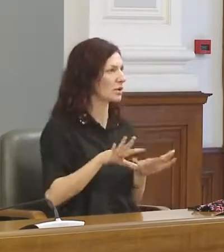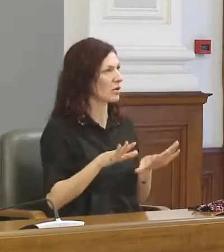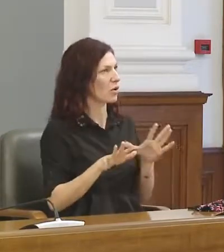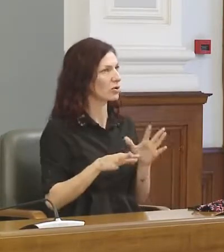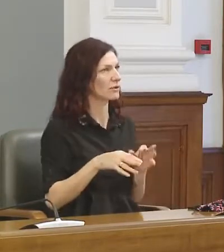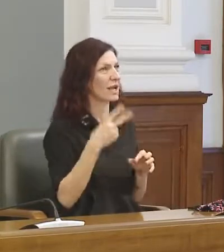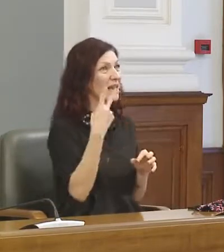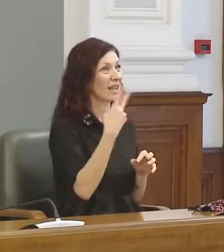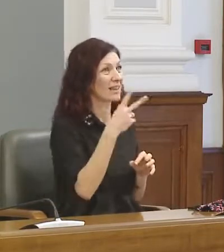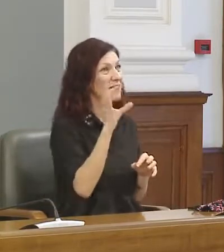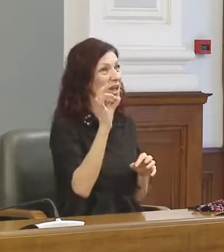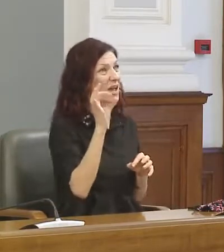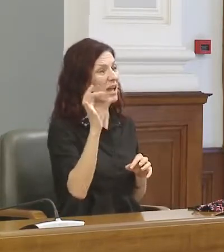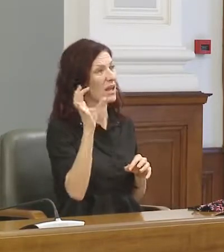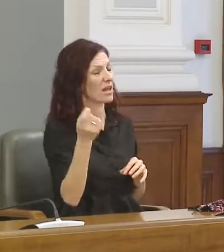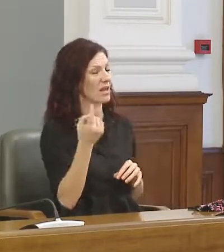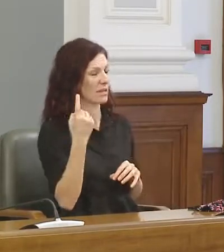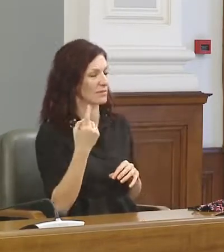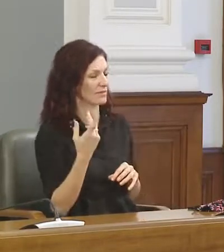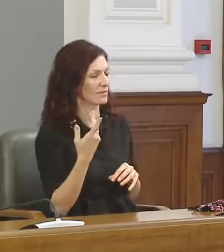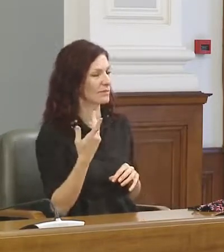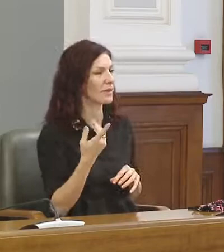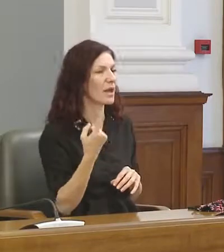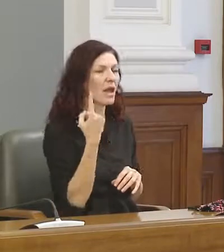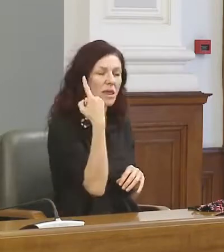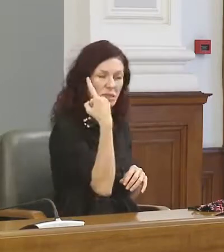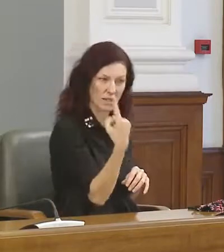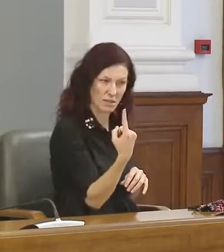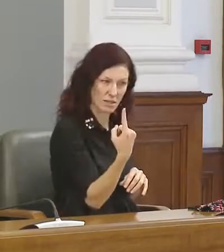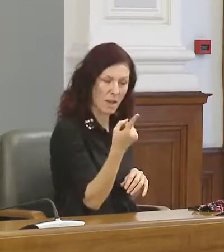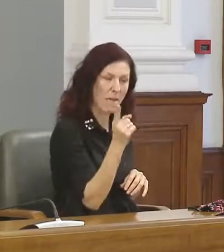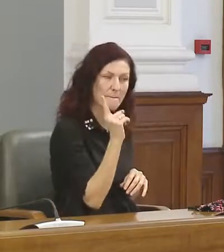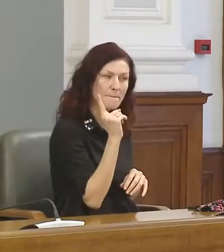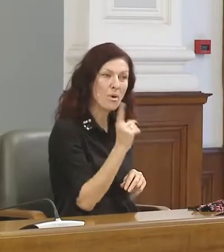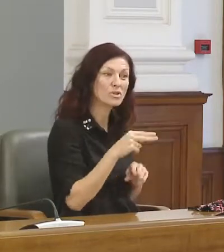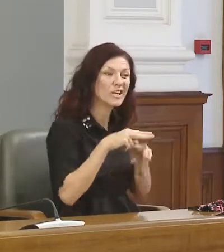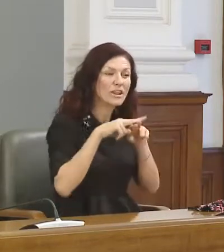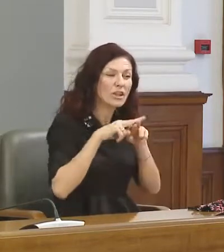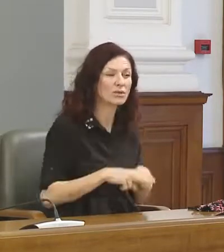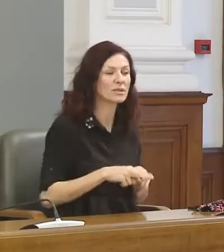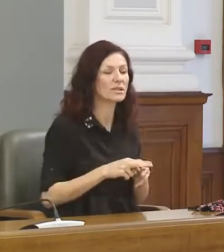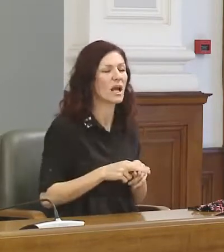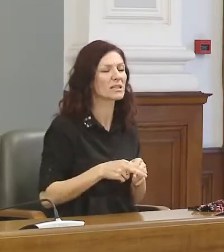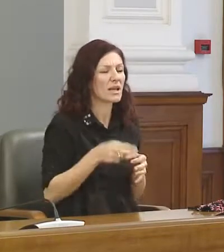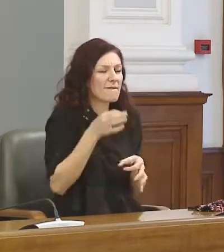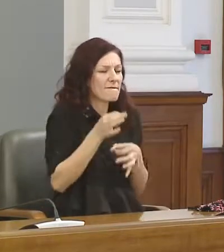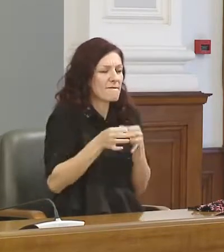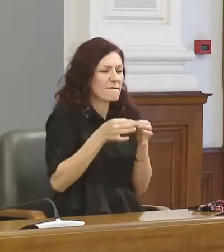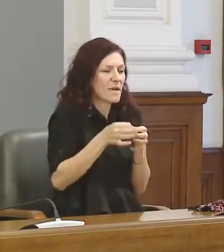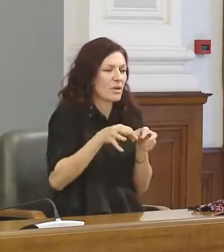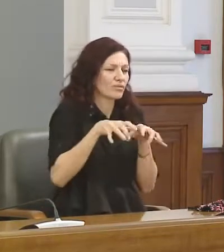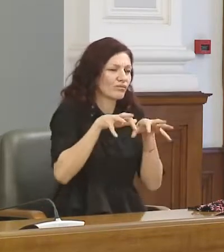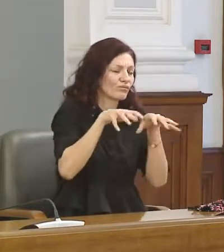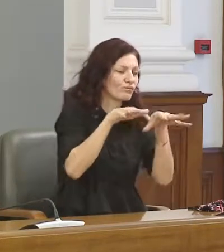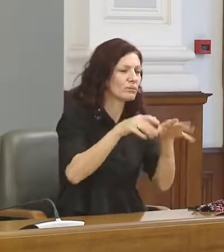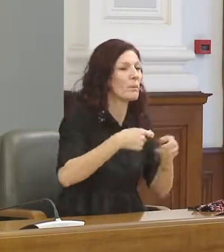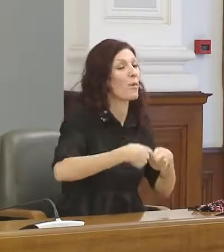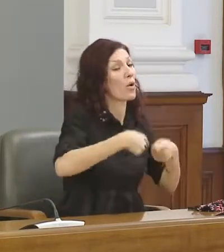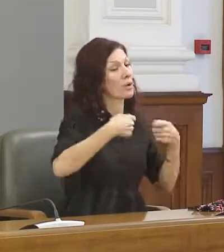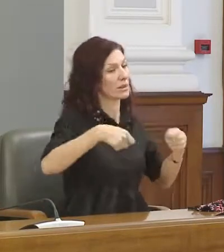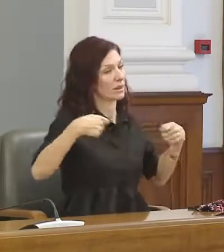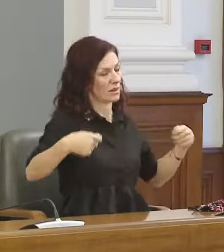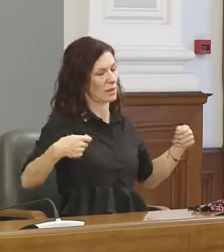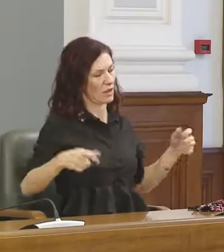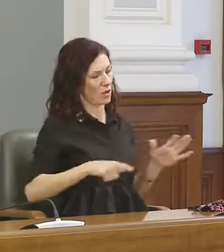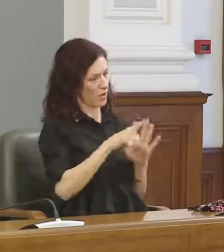много хиляди имаме, на 2000 души един може да остане вирусоотделител дълъг период на